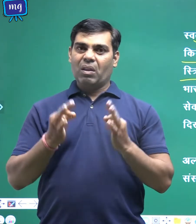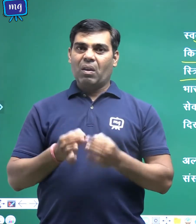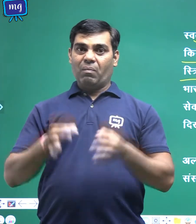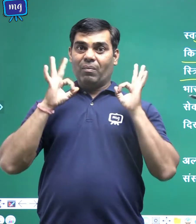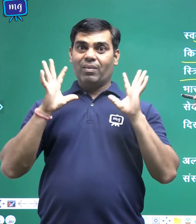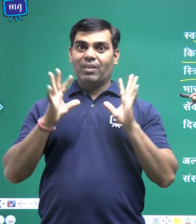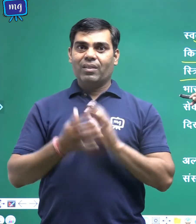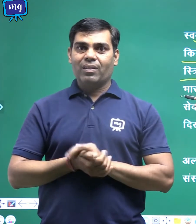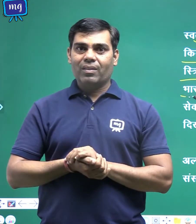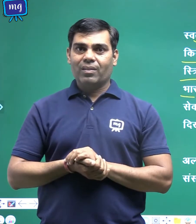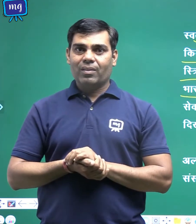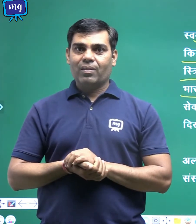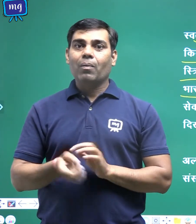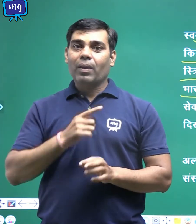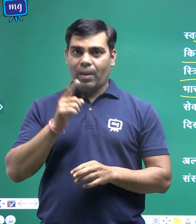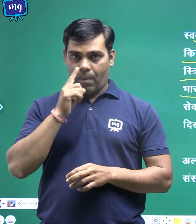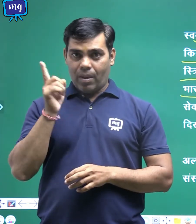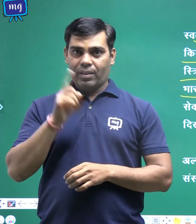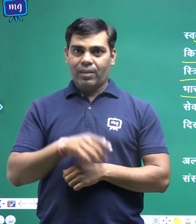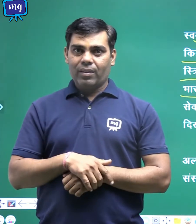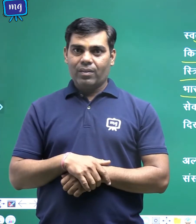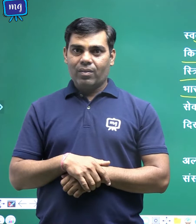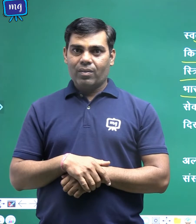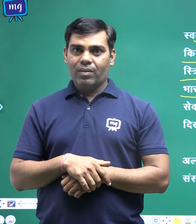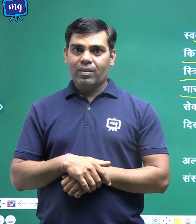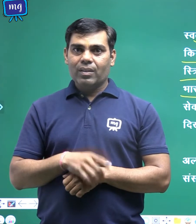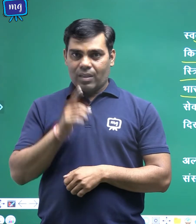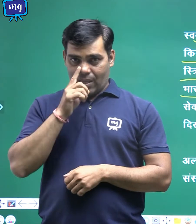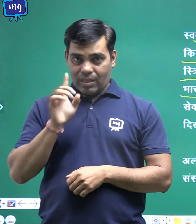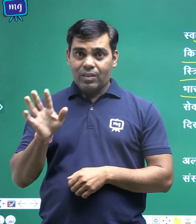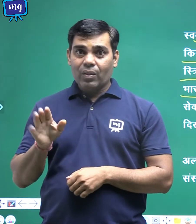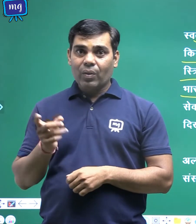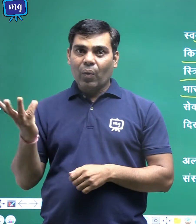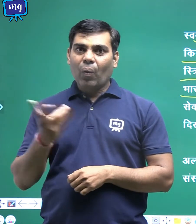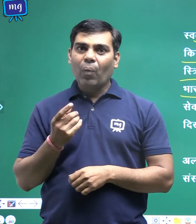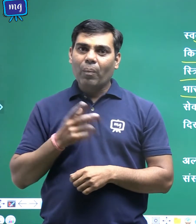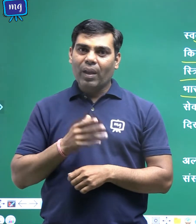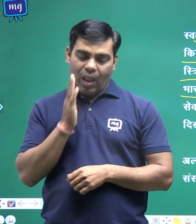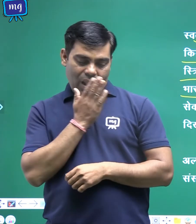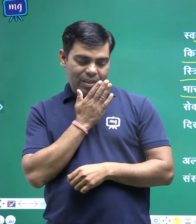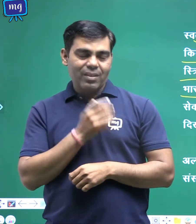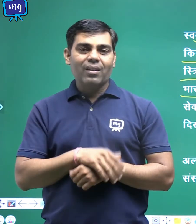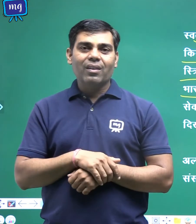उन्हें भारतीय स्त्रियों में लज्जा,